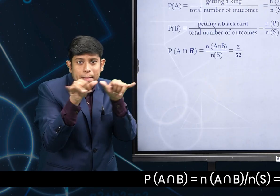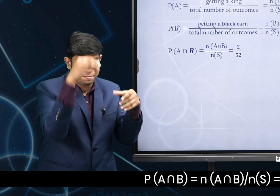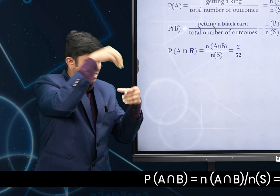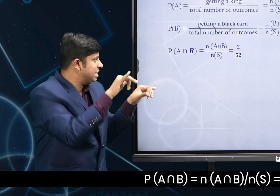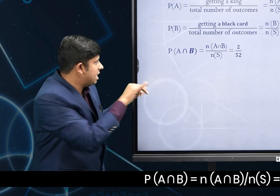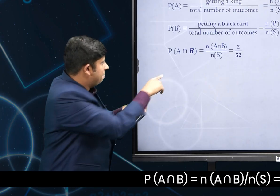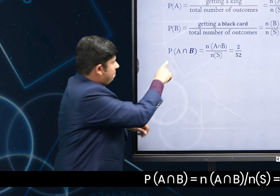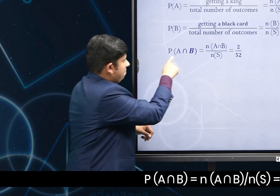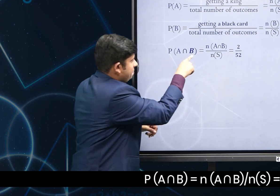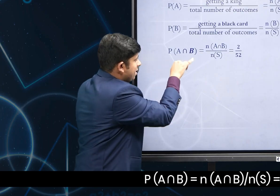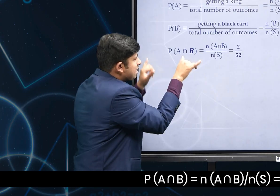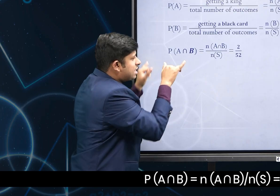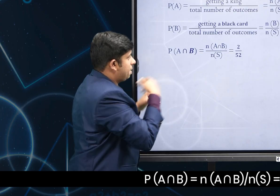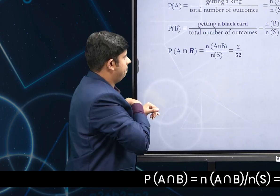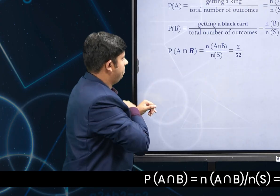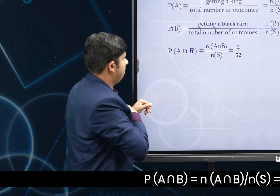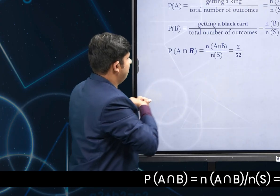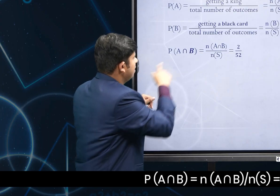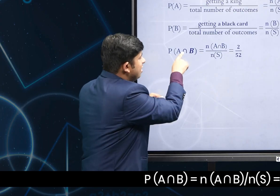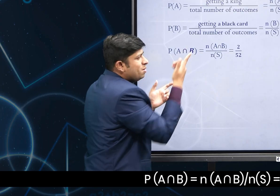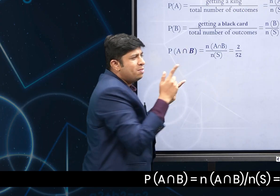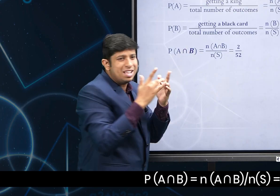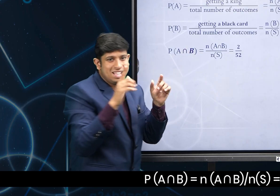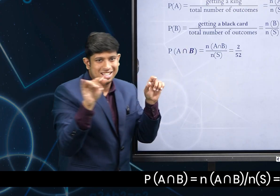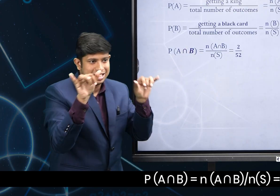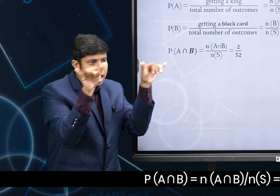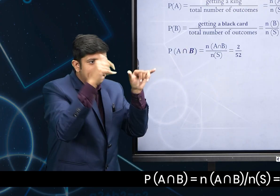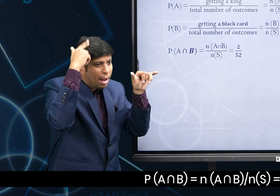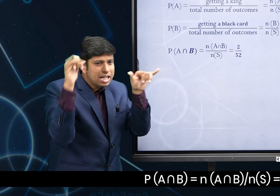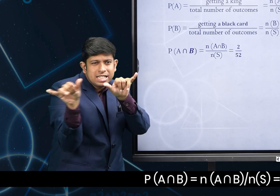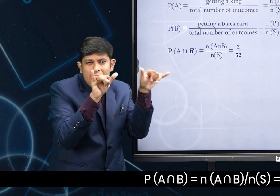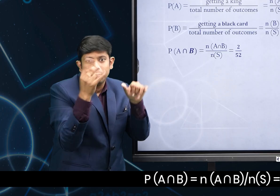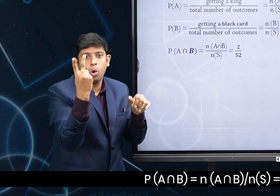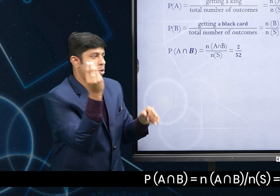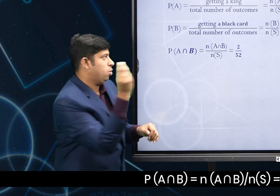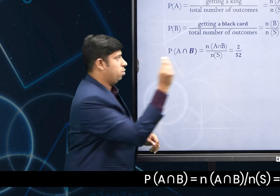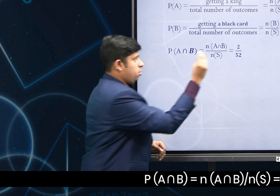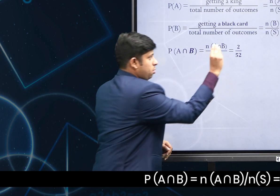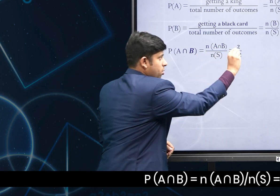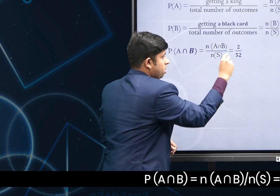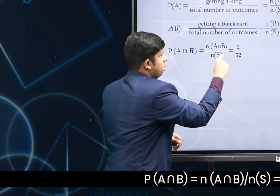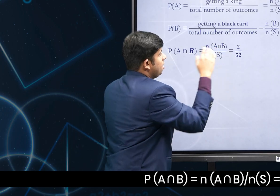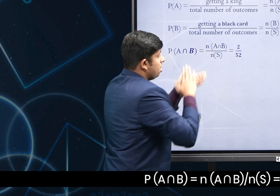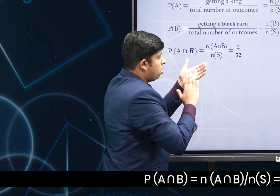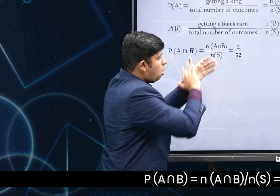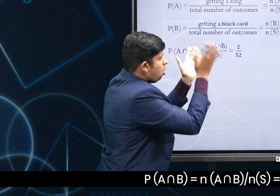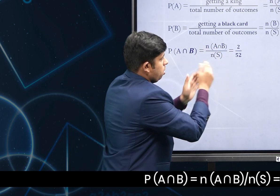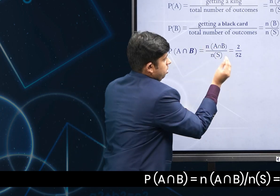வெட்டுக்கணம் பி ஈடு என் அடைப்புக்குறி ஏ வெட்டுக்கணம் பி கீழ்க்கோடு என் அடைப்புக்குறி எஸ் ஈடு 2 கீழ்க்கோடு